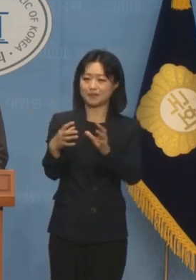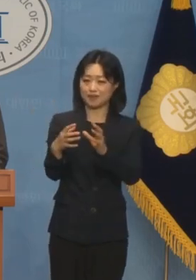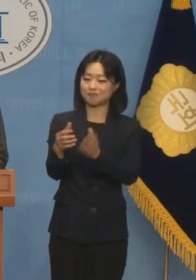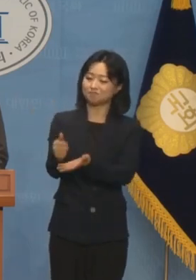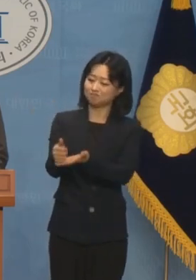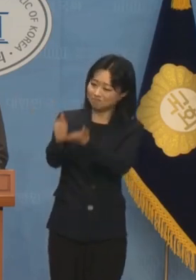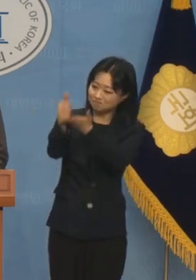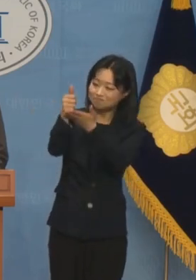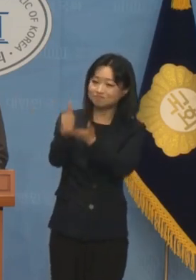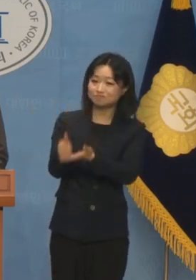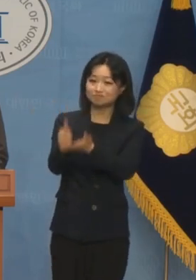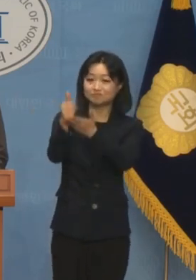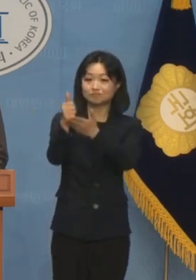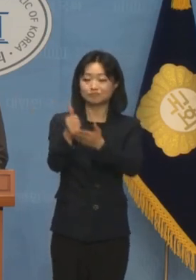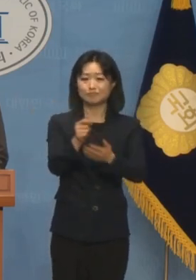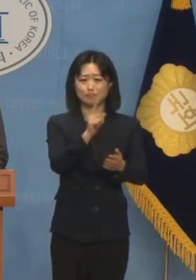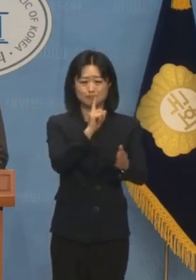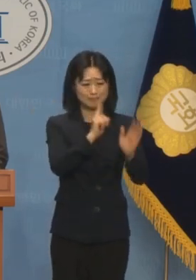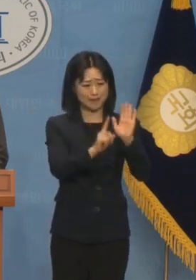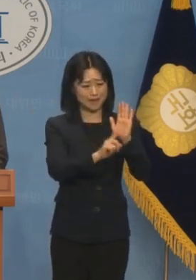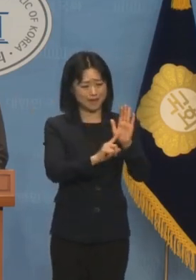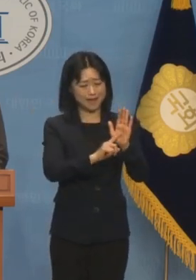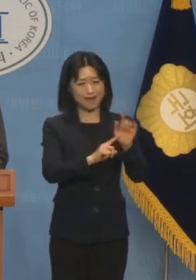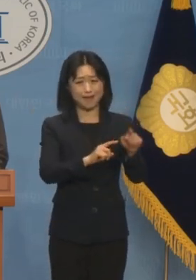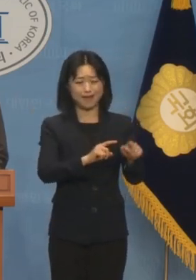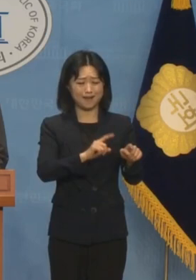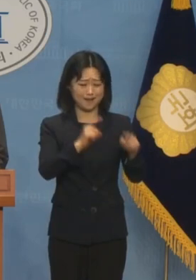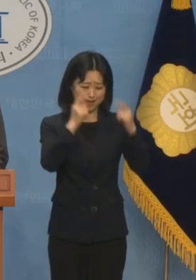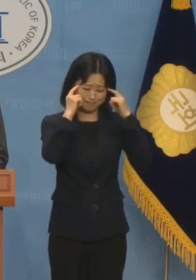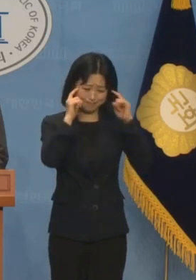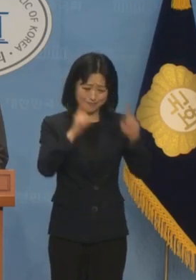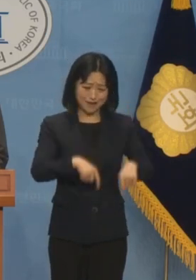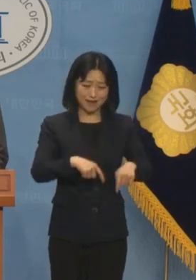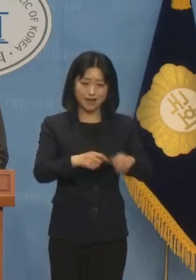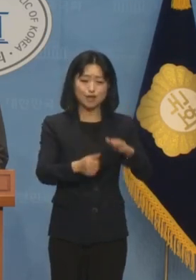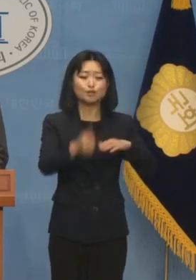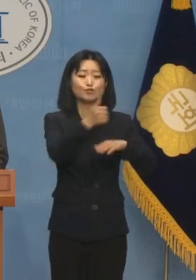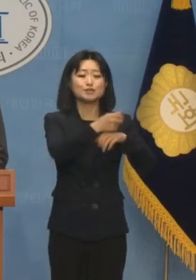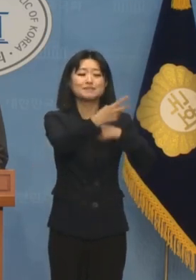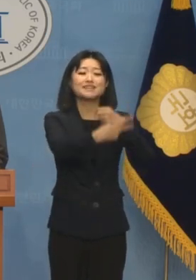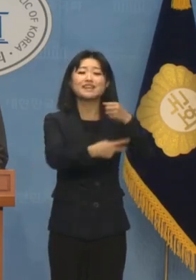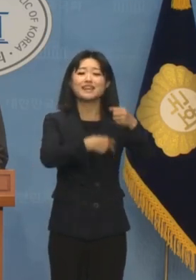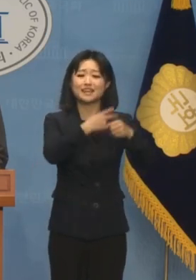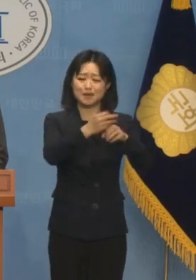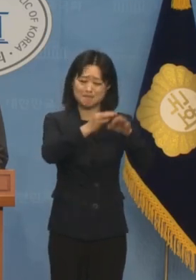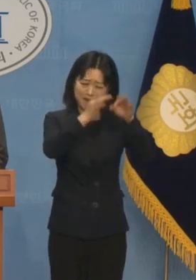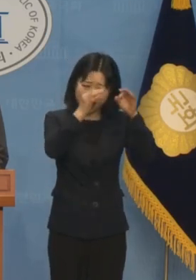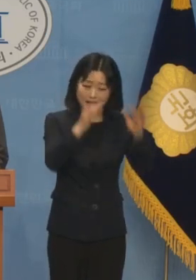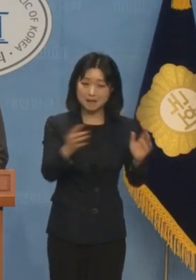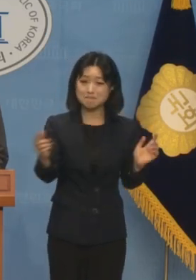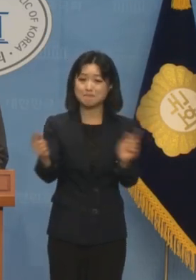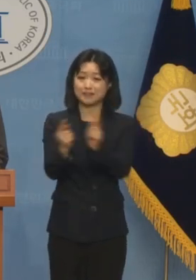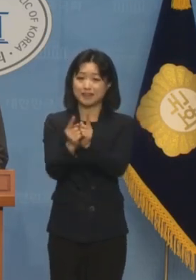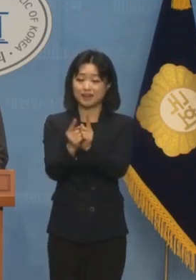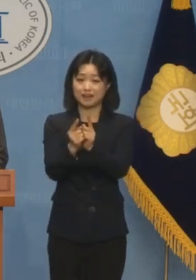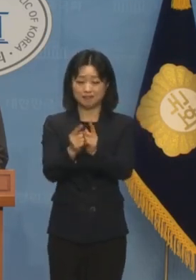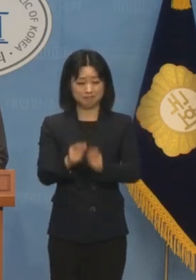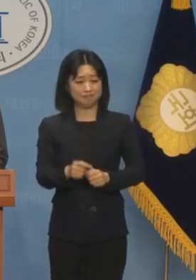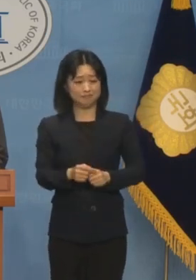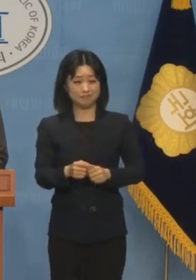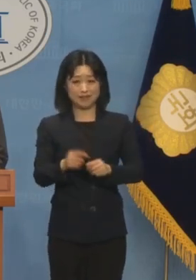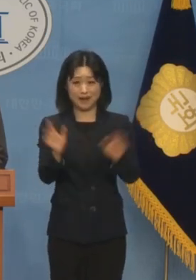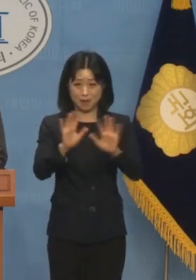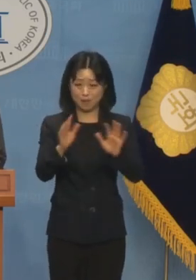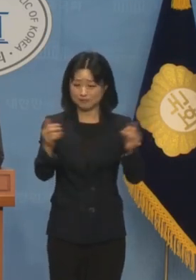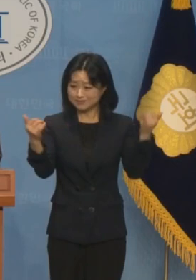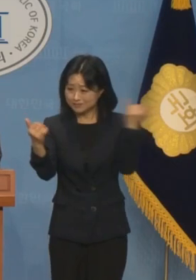추켜 세웠습니다. 한심합니다. 취임 2년 만에 진작 했어야 하는 일을 했다고 칭찬해 주어야